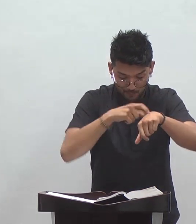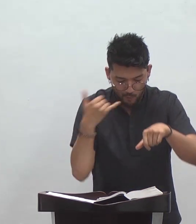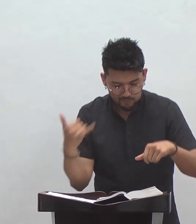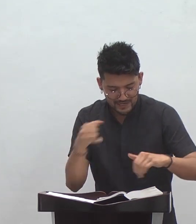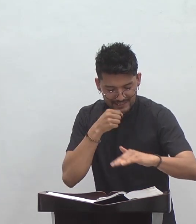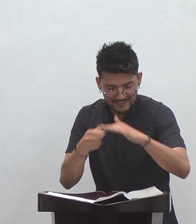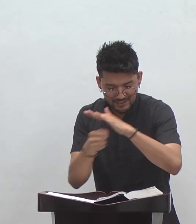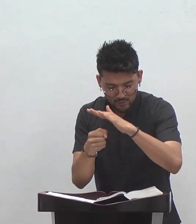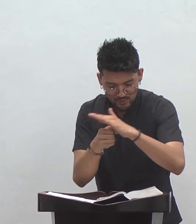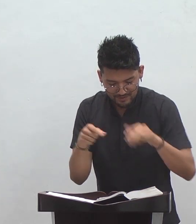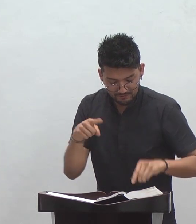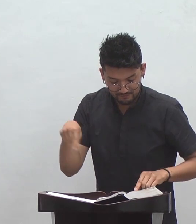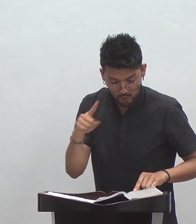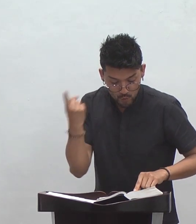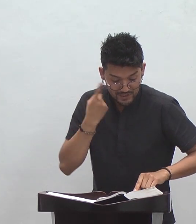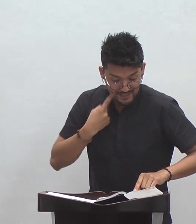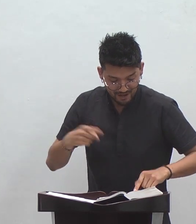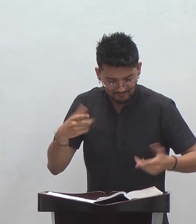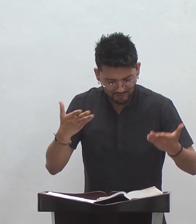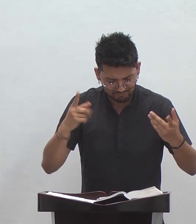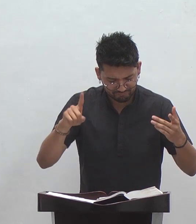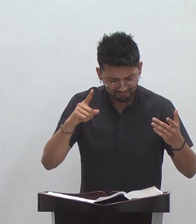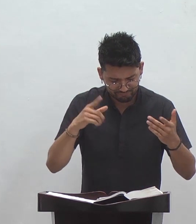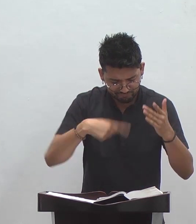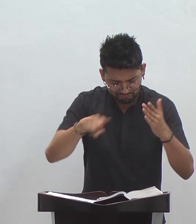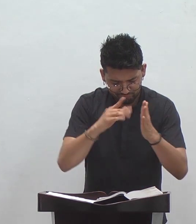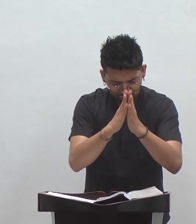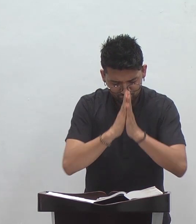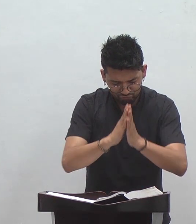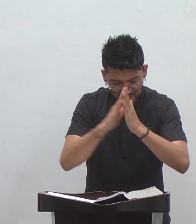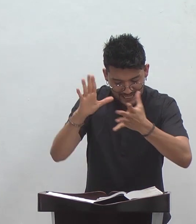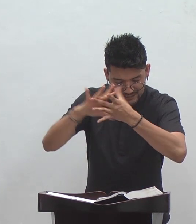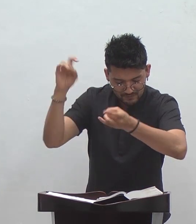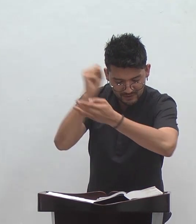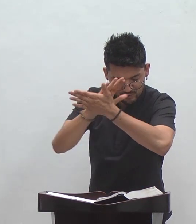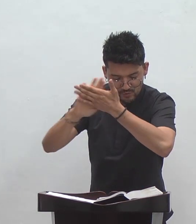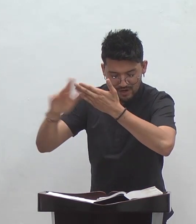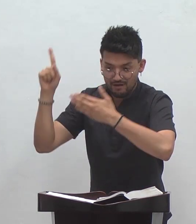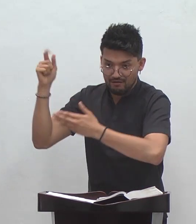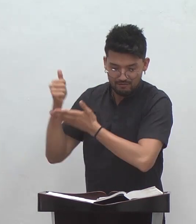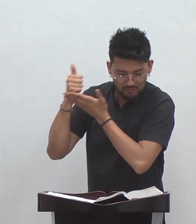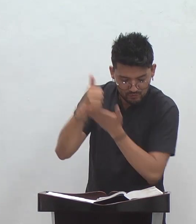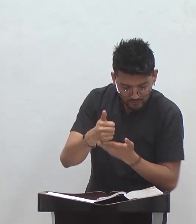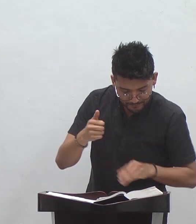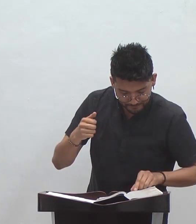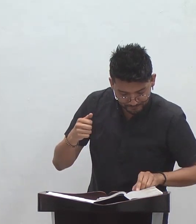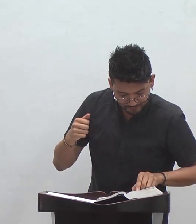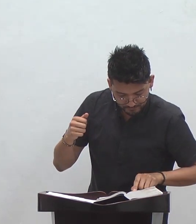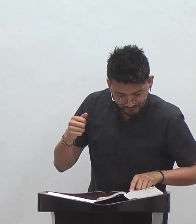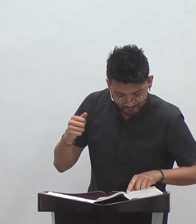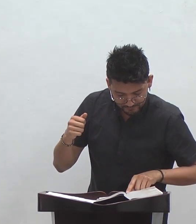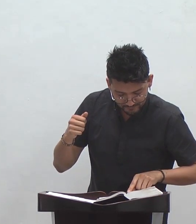y ayunando, dijo el Espíritu Santo, apartadme a Bernabé y a Saulo para la obra a que los he